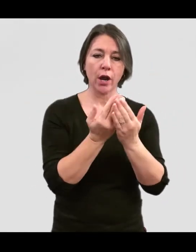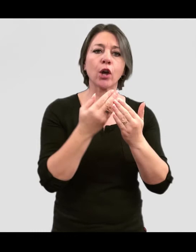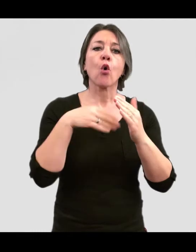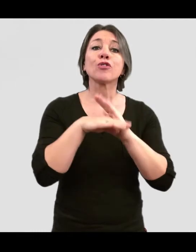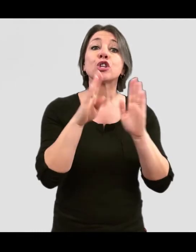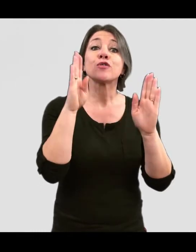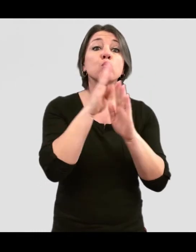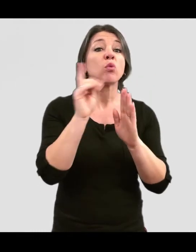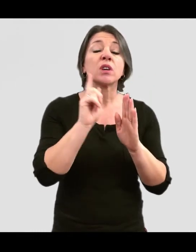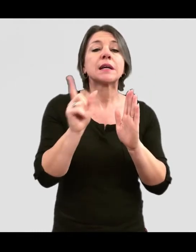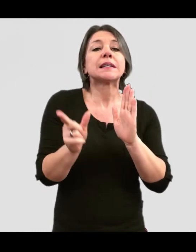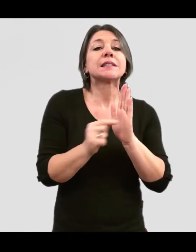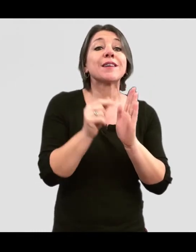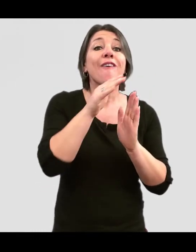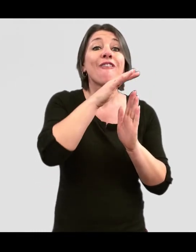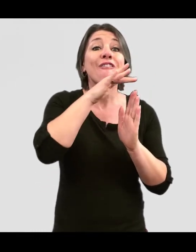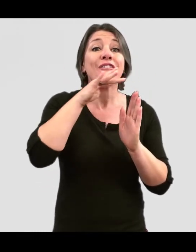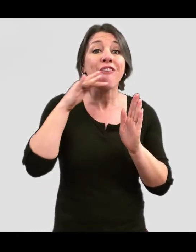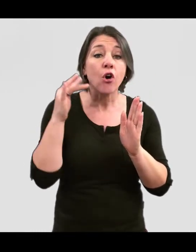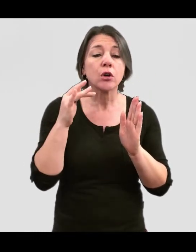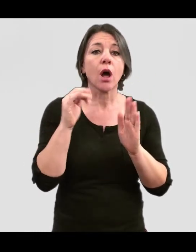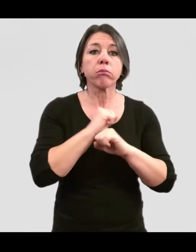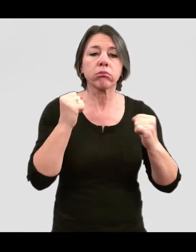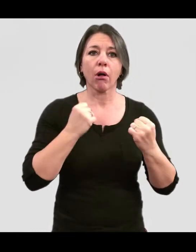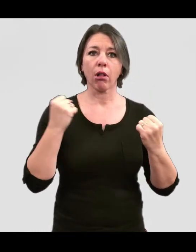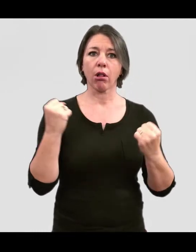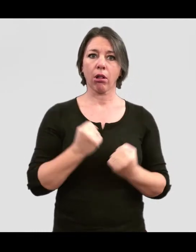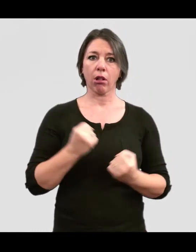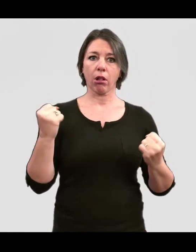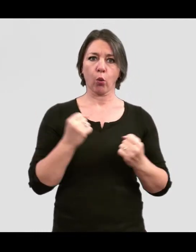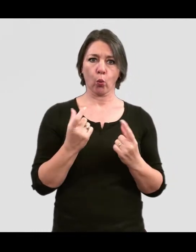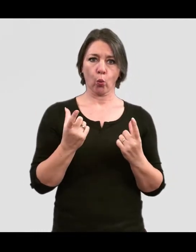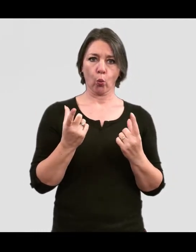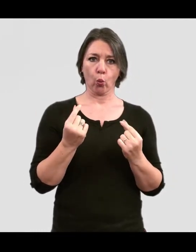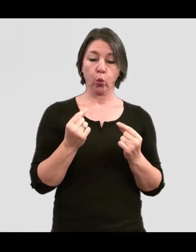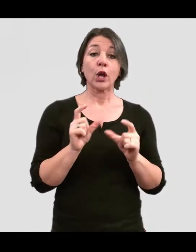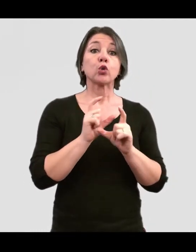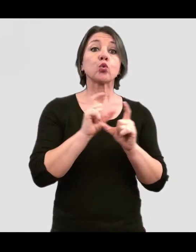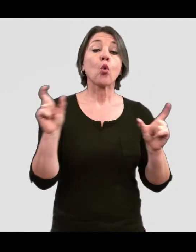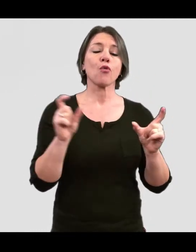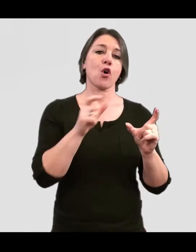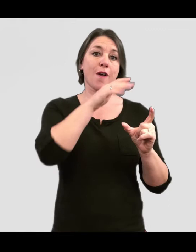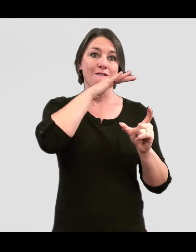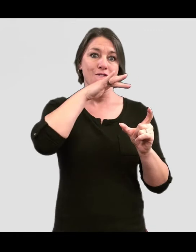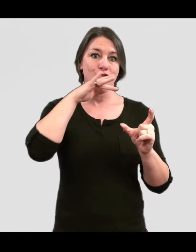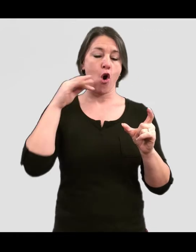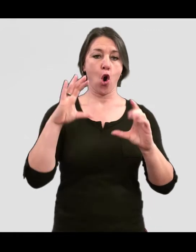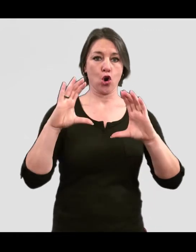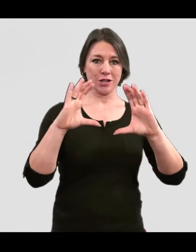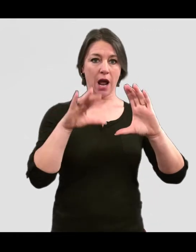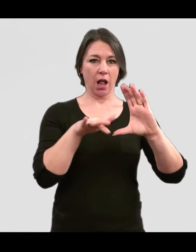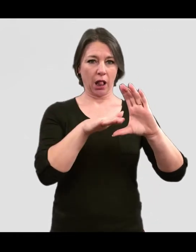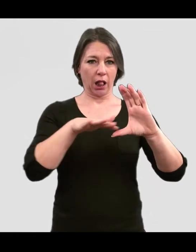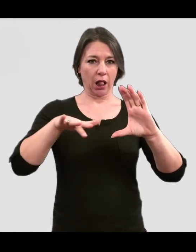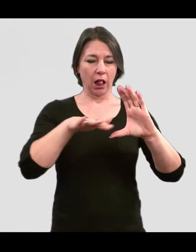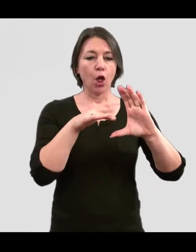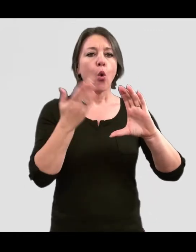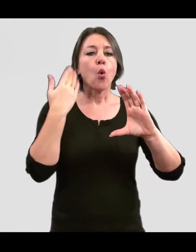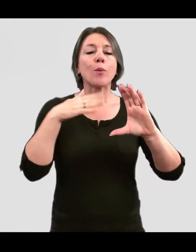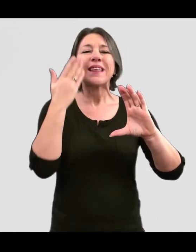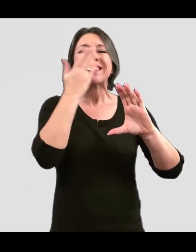neprasknul nám. Je to proto, protože voda má velkou měrnou tepelnou kapacitu. To znamená, voda dokáže v